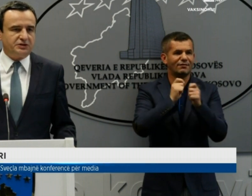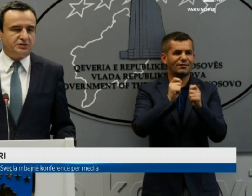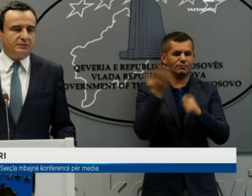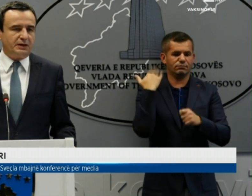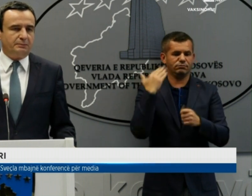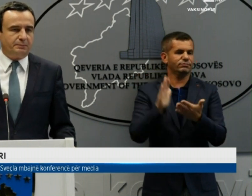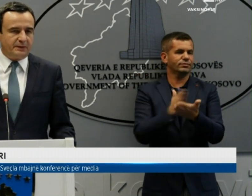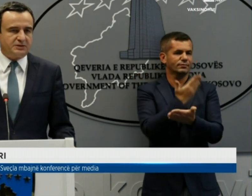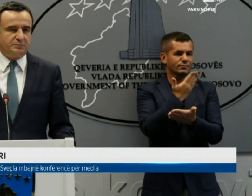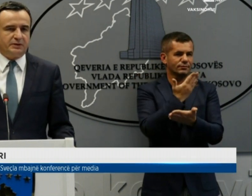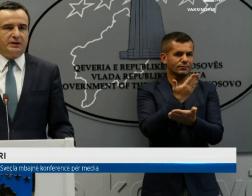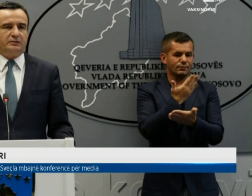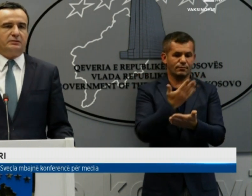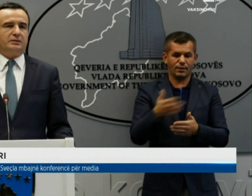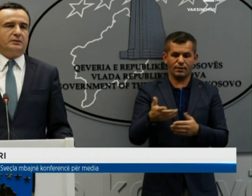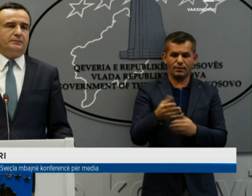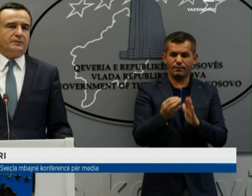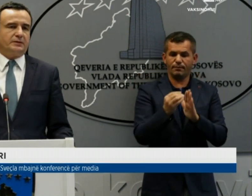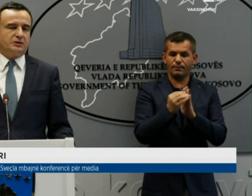marveshjes me